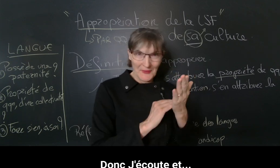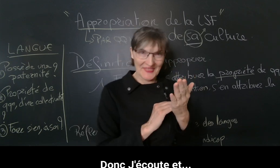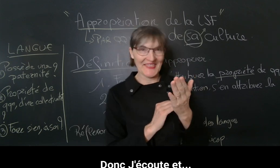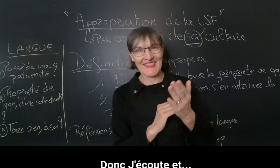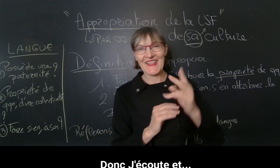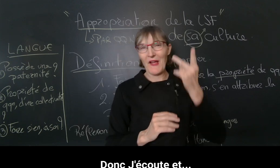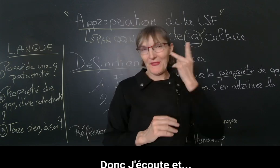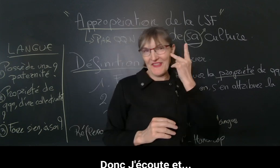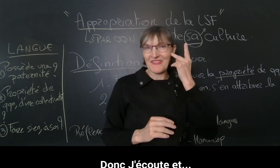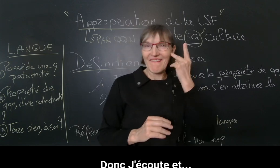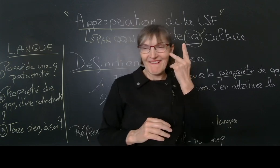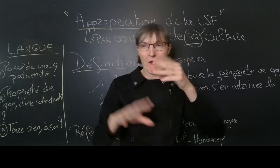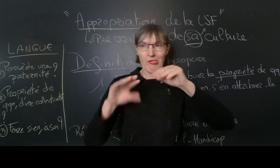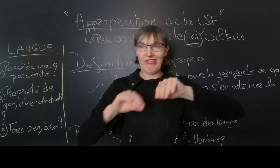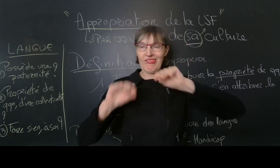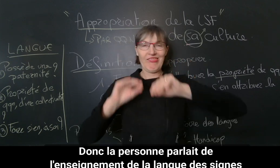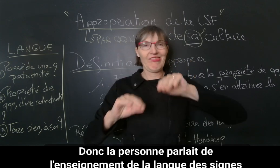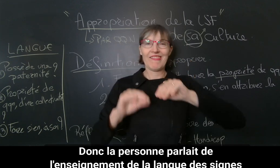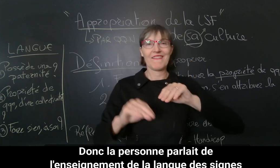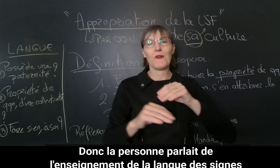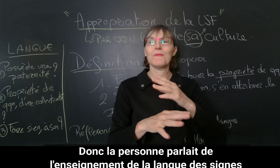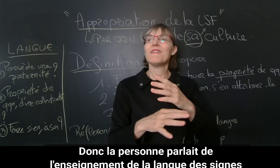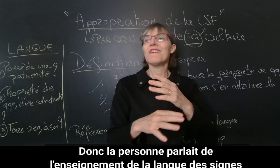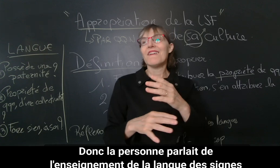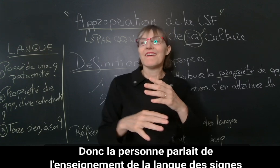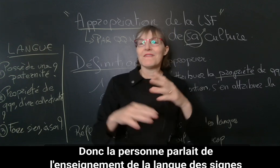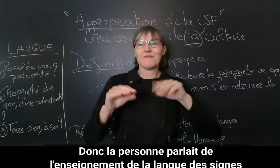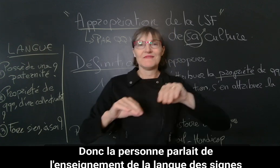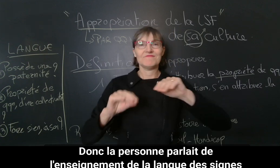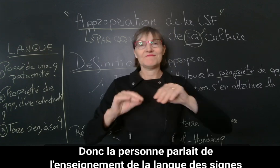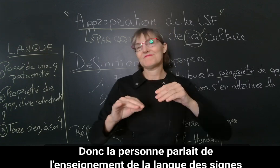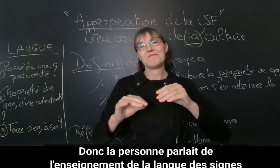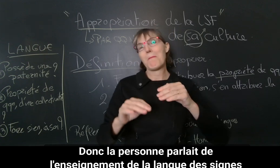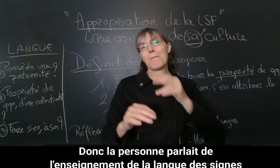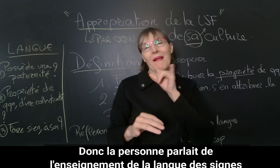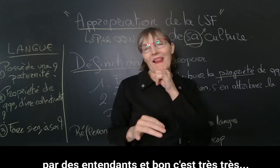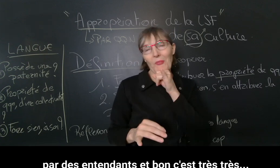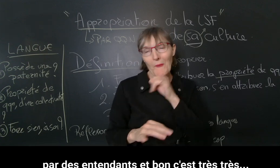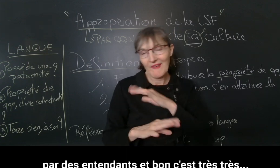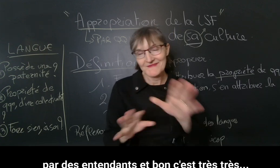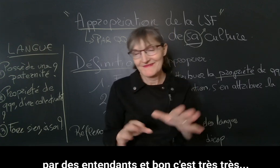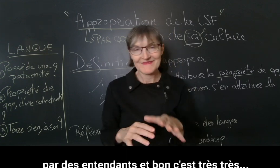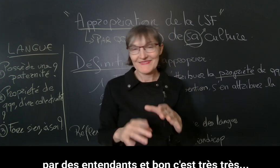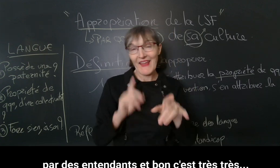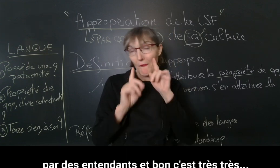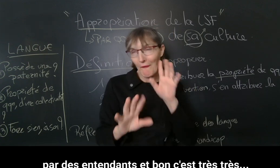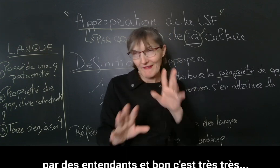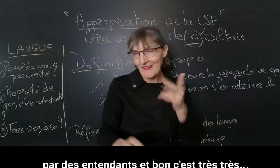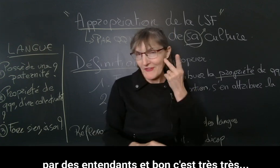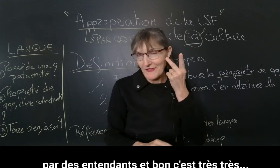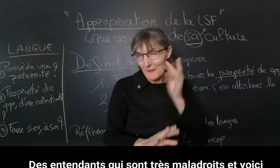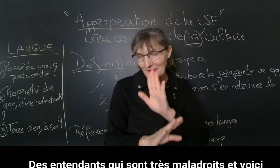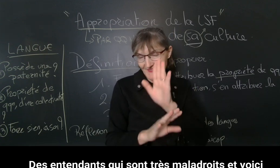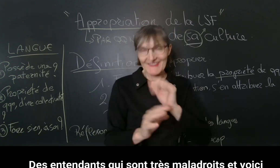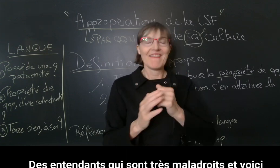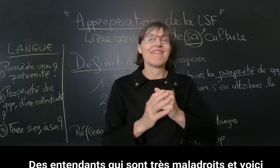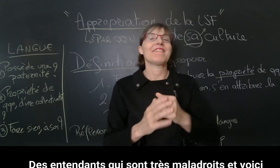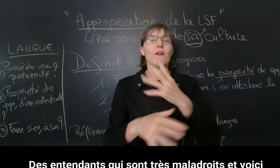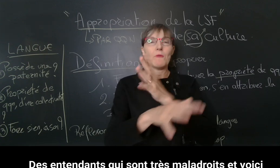'écoute et donc elle parlait de l'enseignement de la langue des signes par des entendants et bon c'est très très des entendants qui sont très